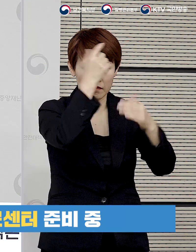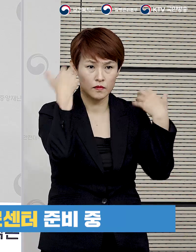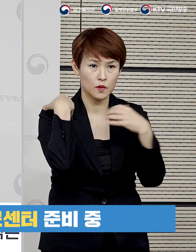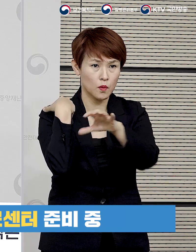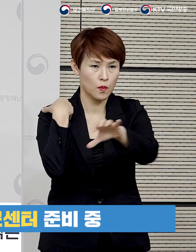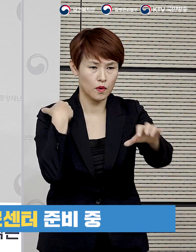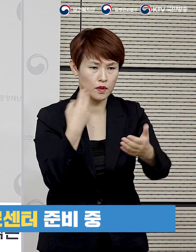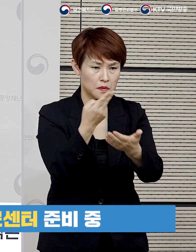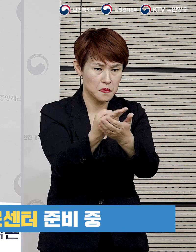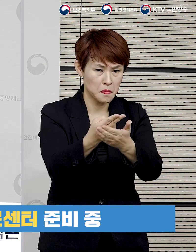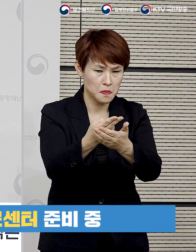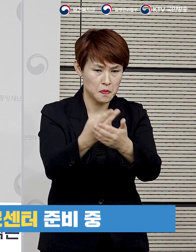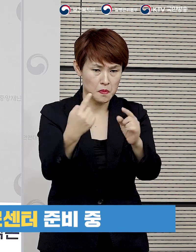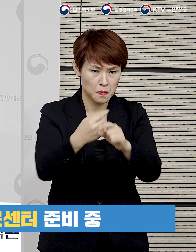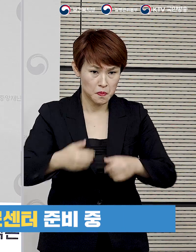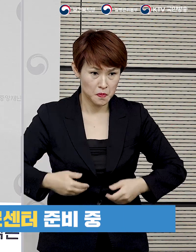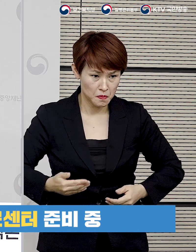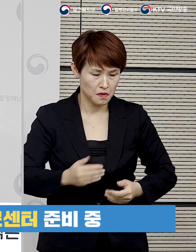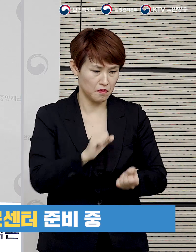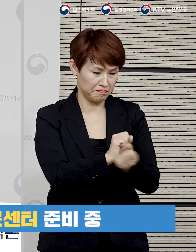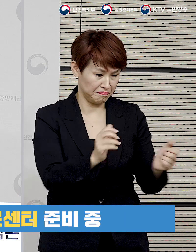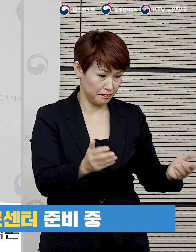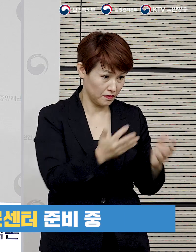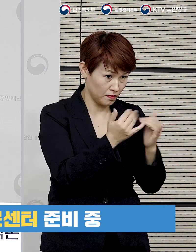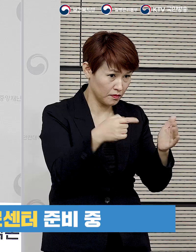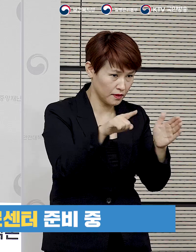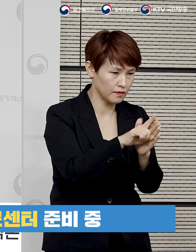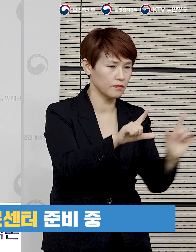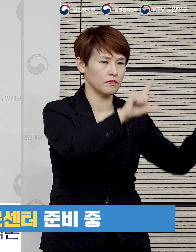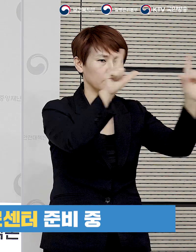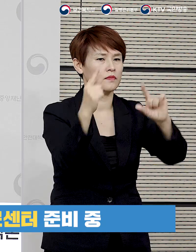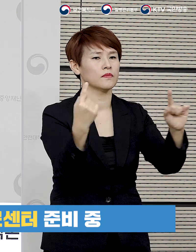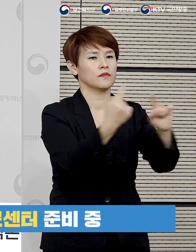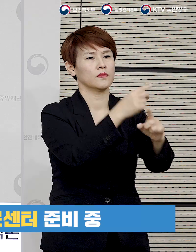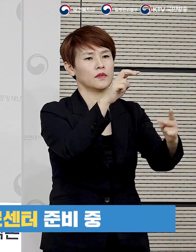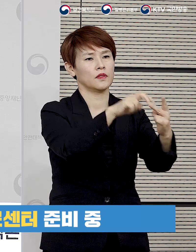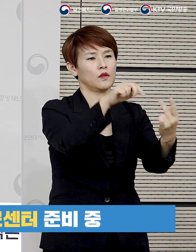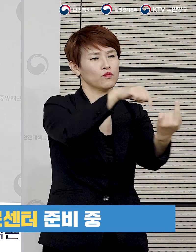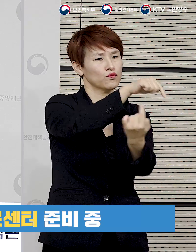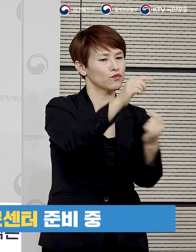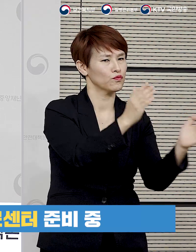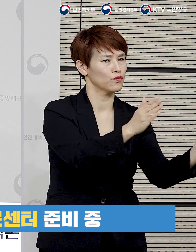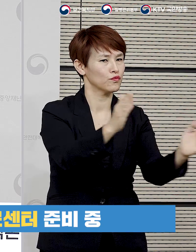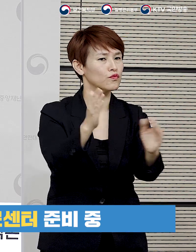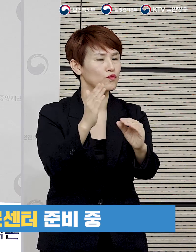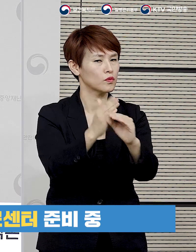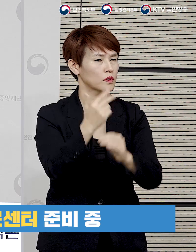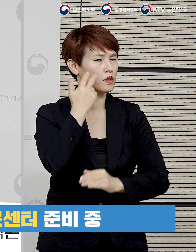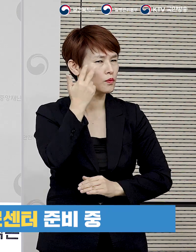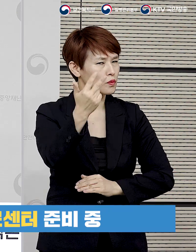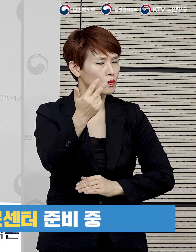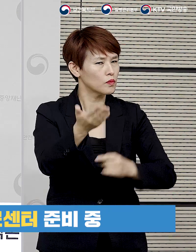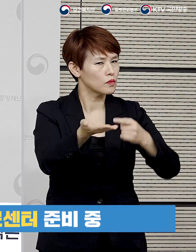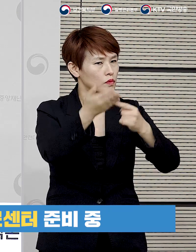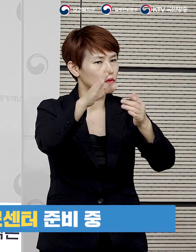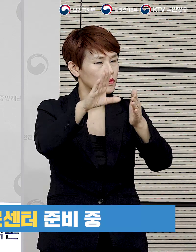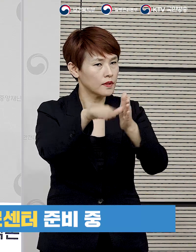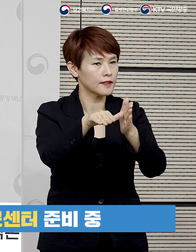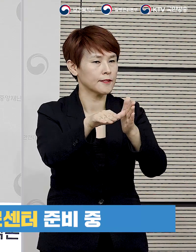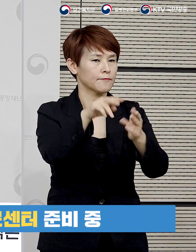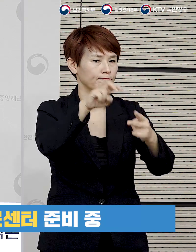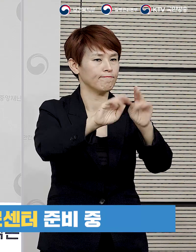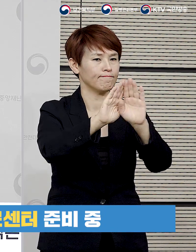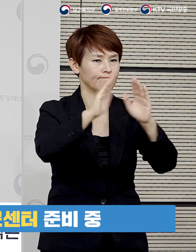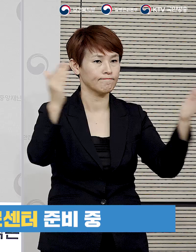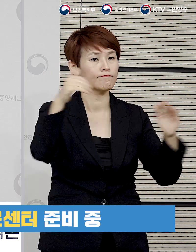각 지자체에서 입원 치료가 필요 없는 경증 환자를 위한 생활치료센터도 운영을 준비 중으로 다음 주